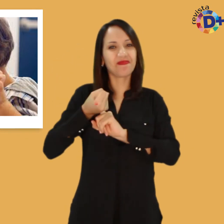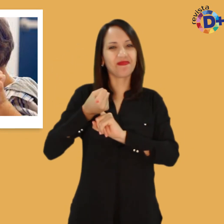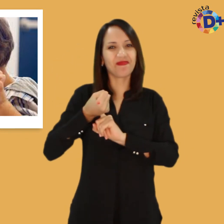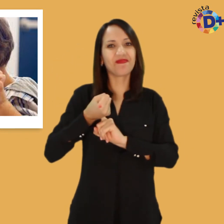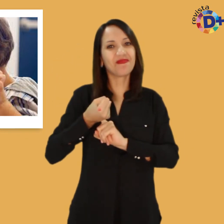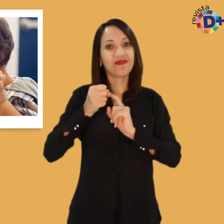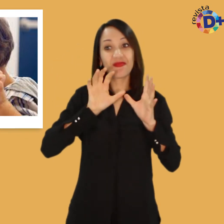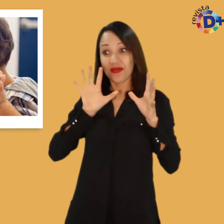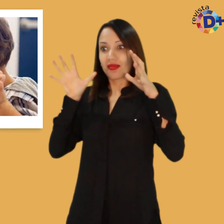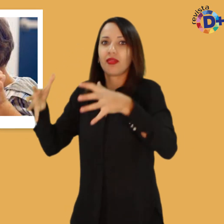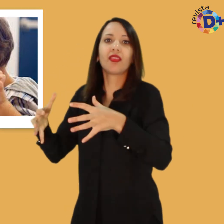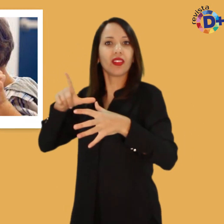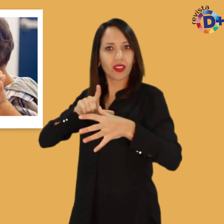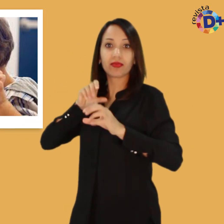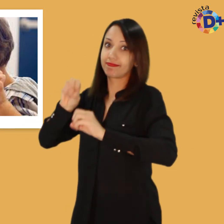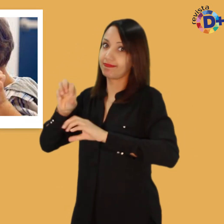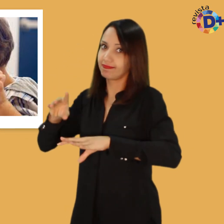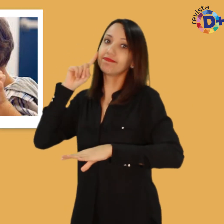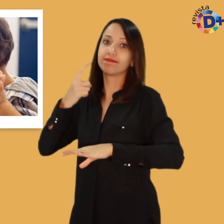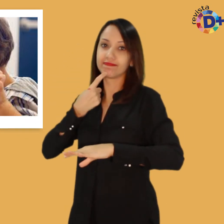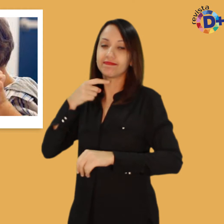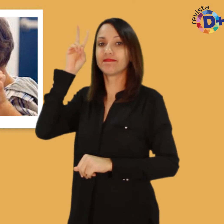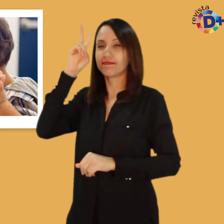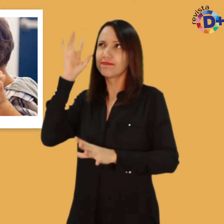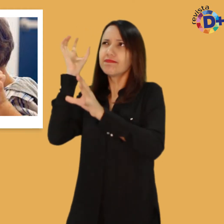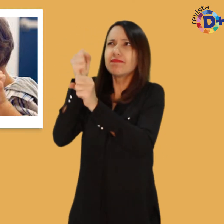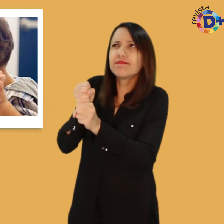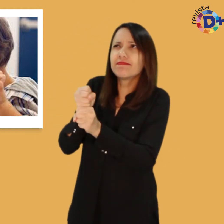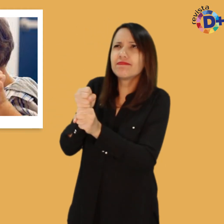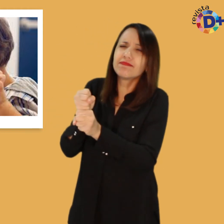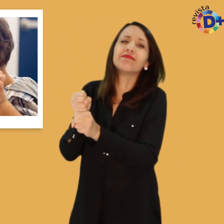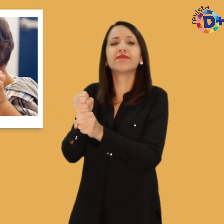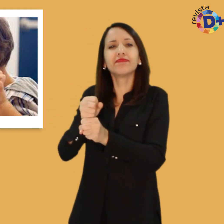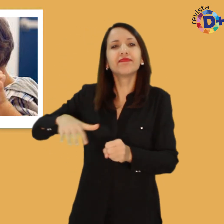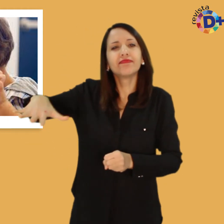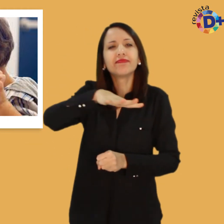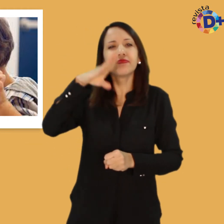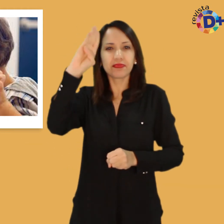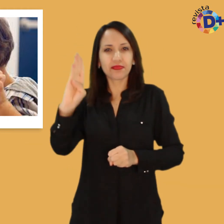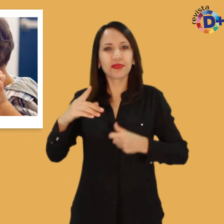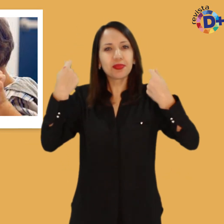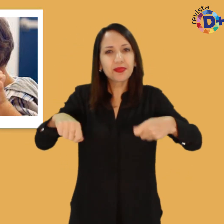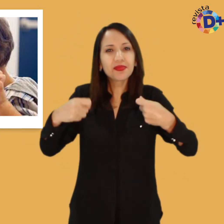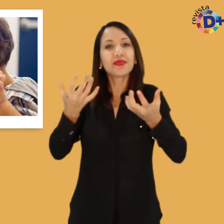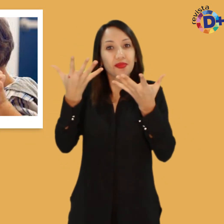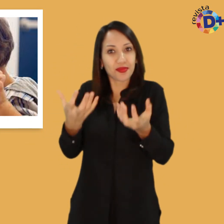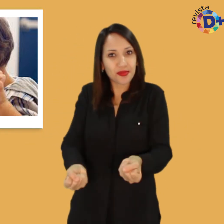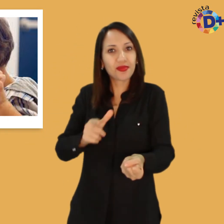a educação de surdos, lembramos que no Brasil as políticas do setor devem adotar, por força da